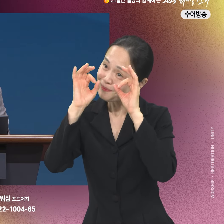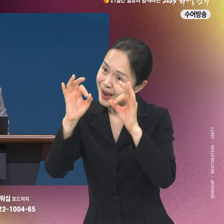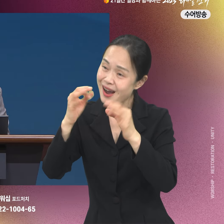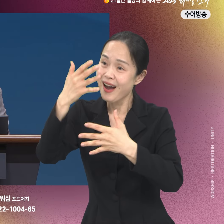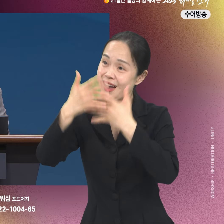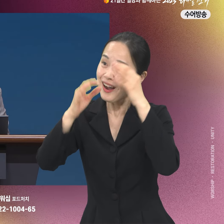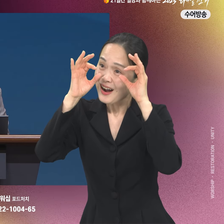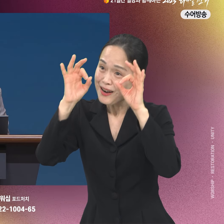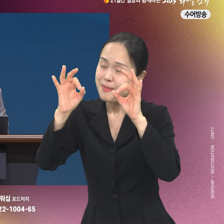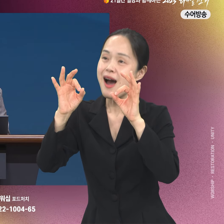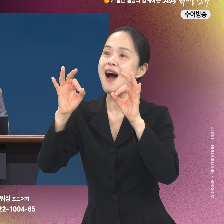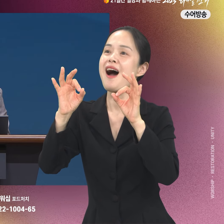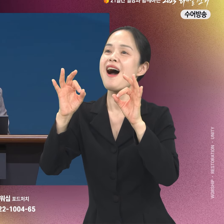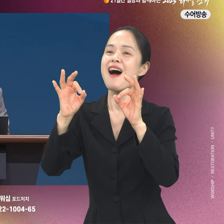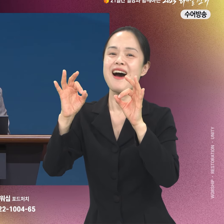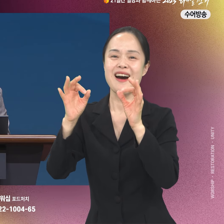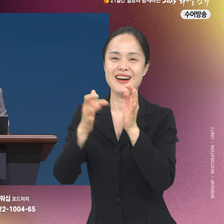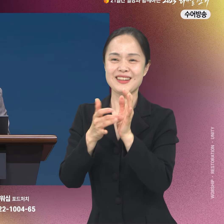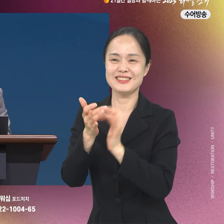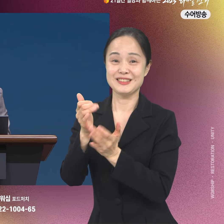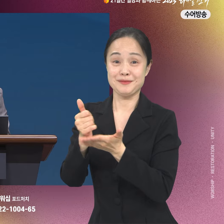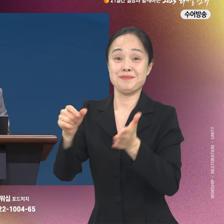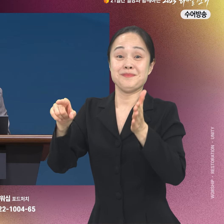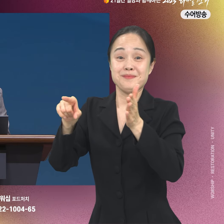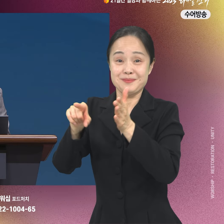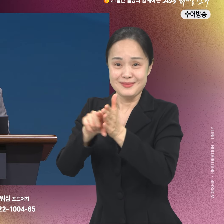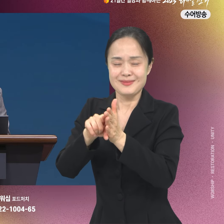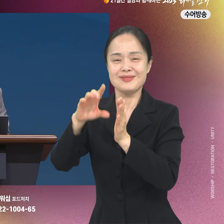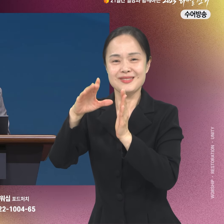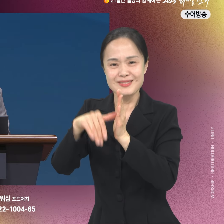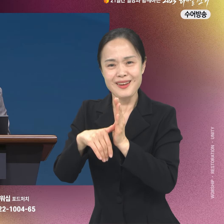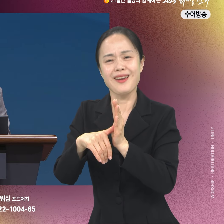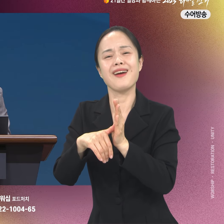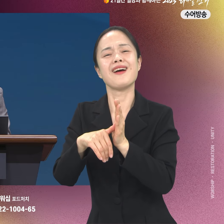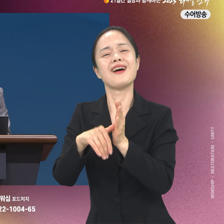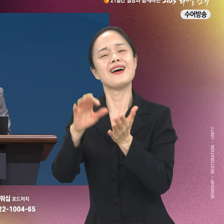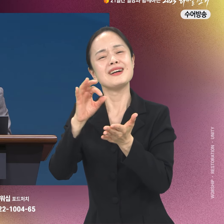킹스가 전도의 유용한 도구가 되기를 저는